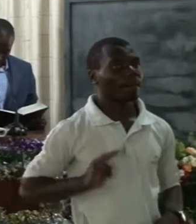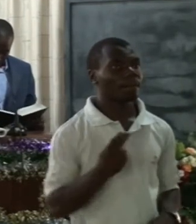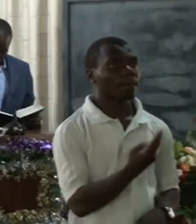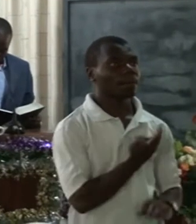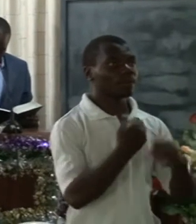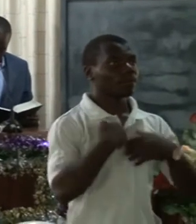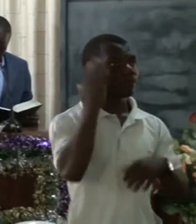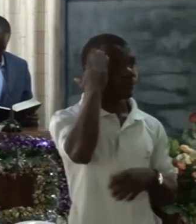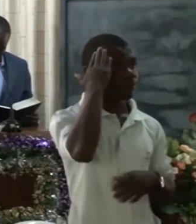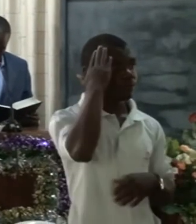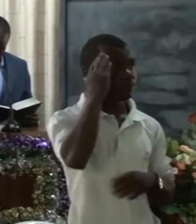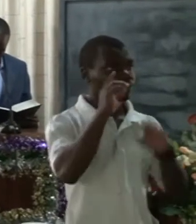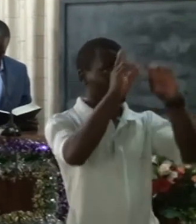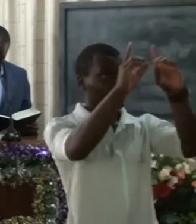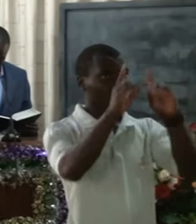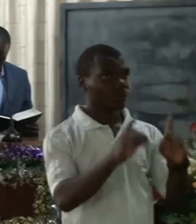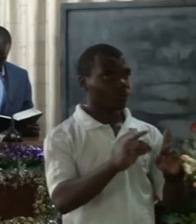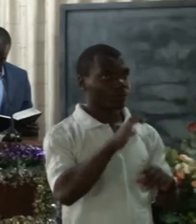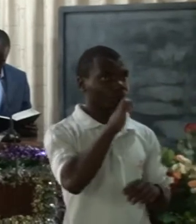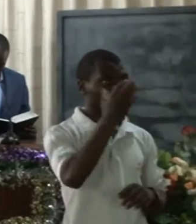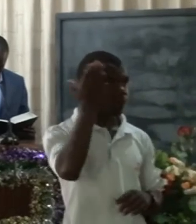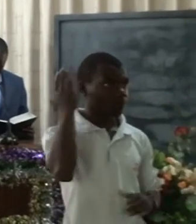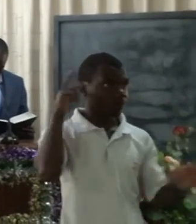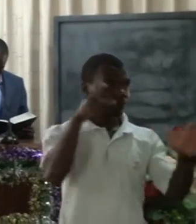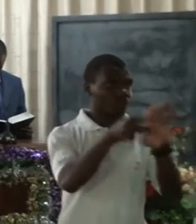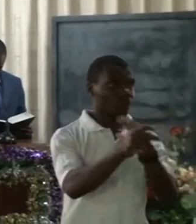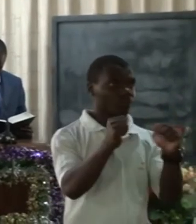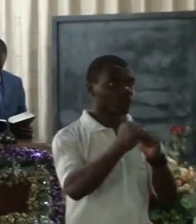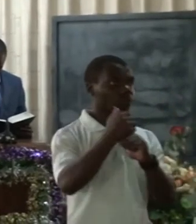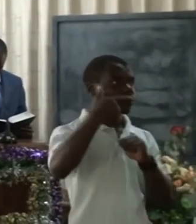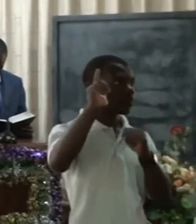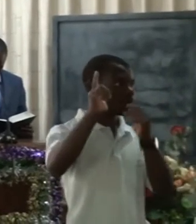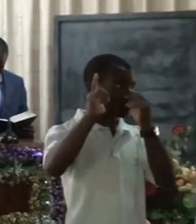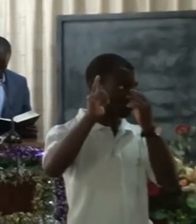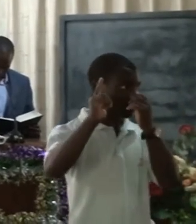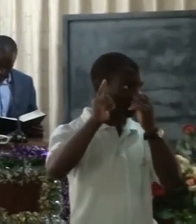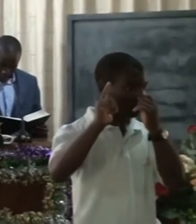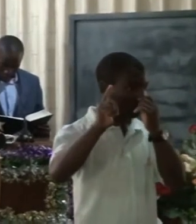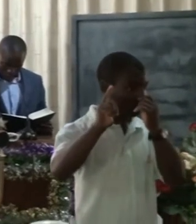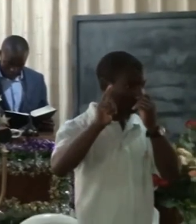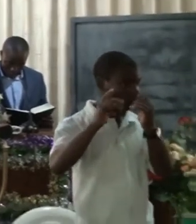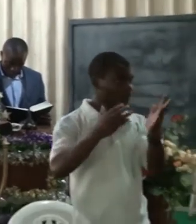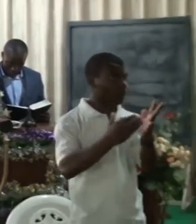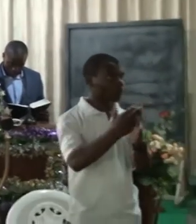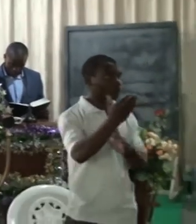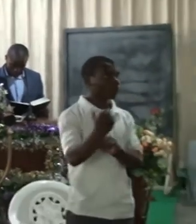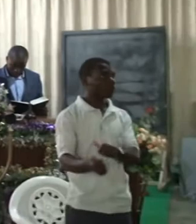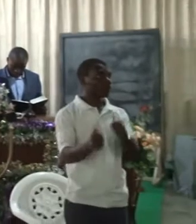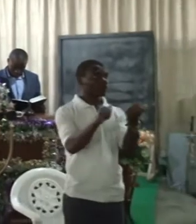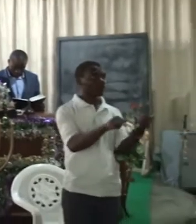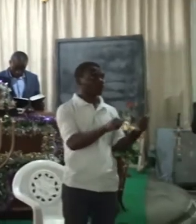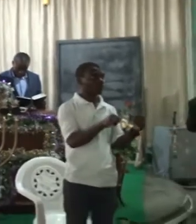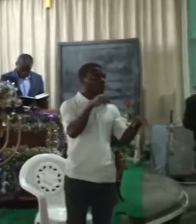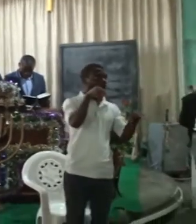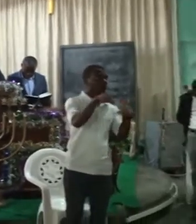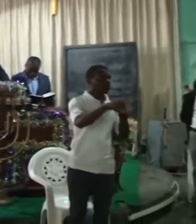Nous avons donc été ensevelis avec lui par le baptême en sa